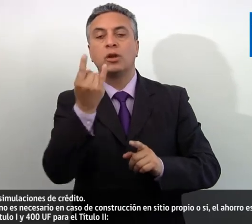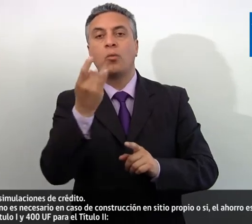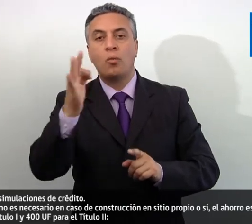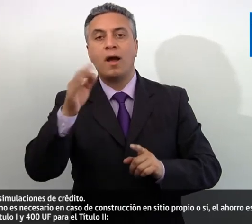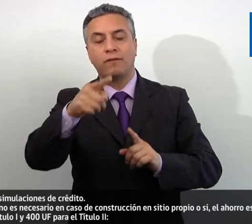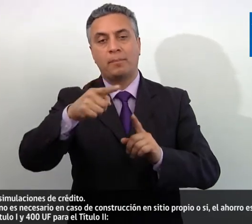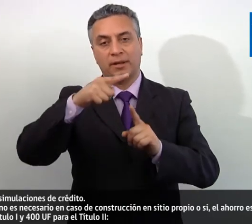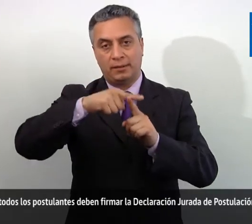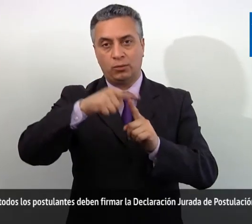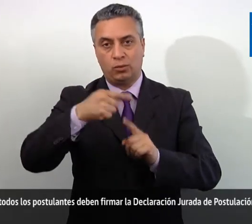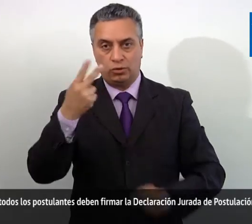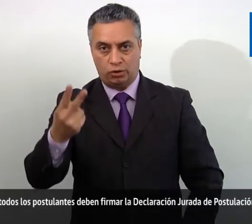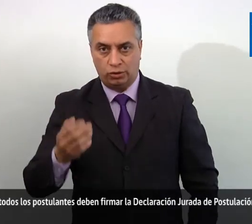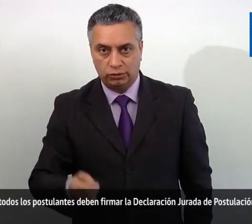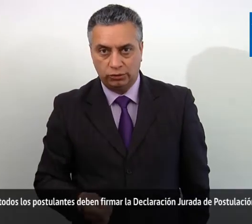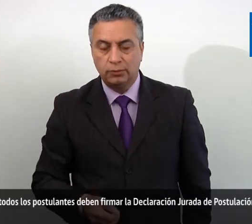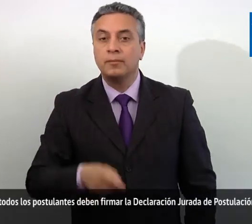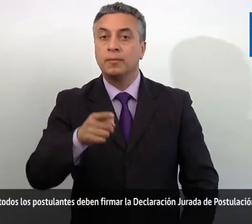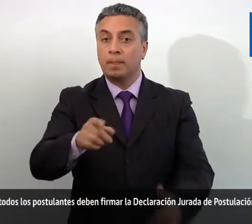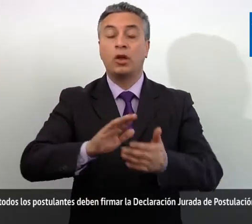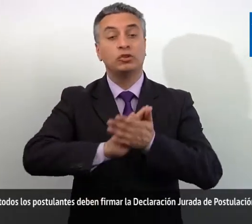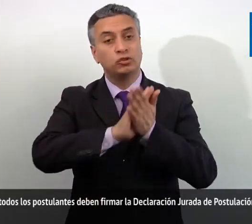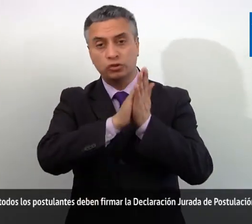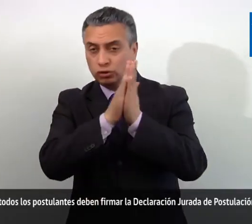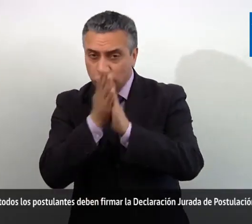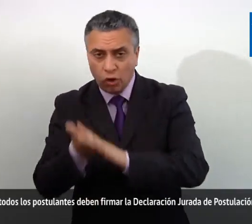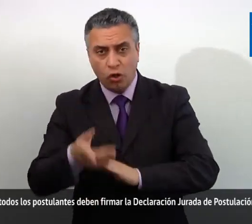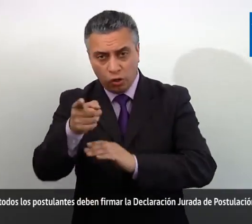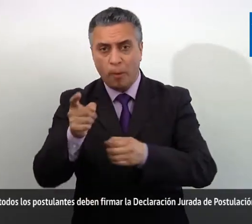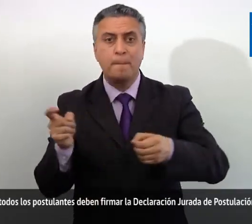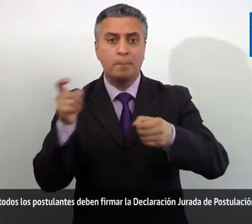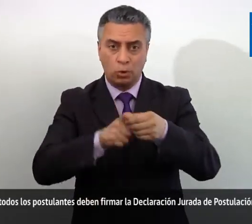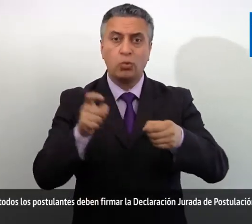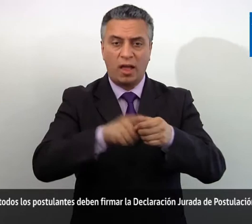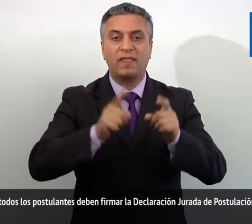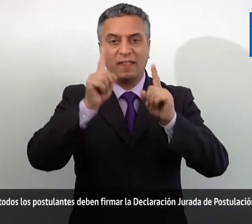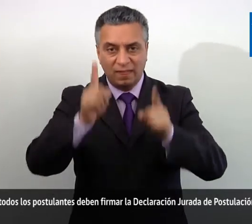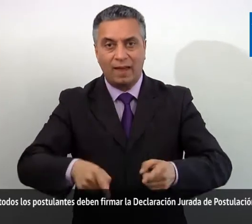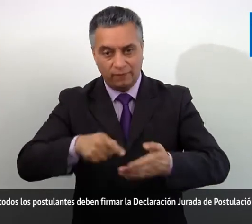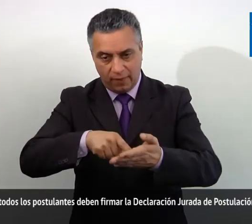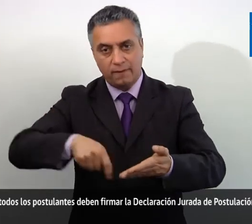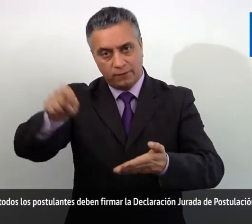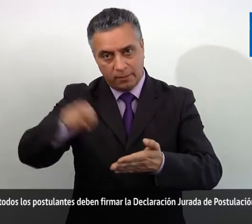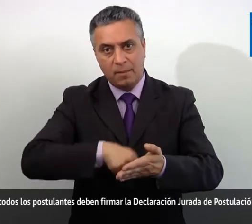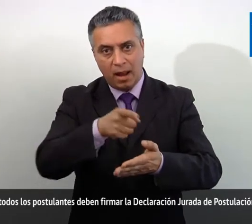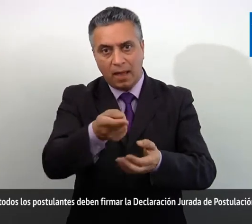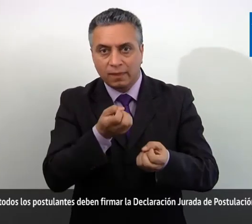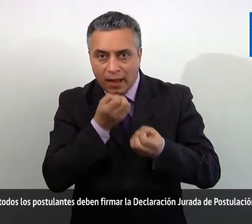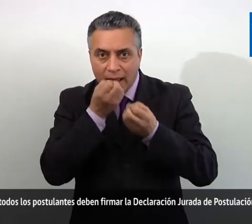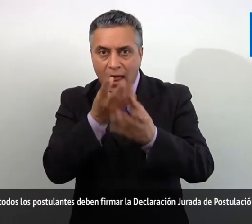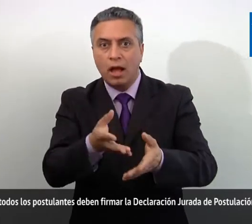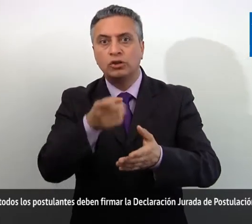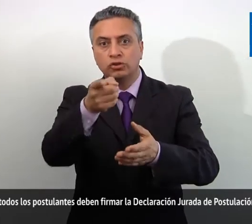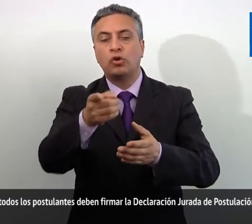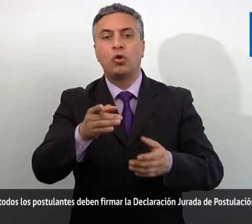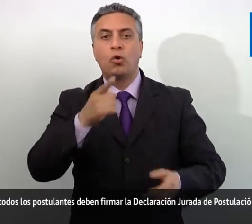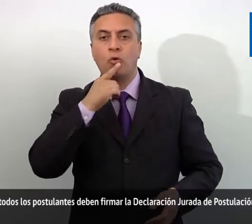título 2. Además, todos los postulantes deben firmar la declaración jurada de postulación.